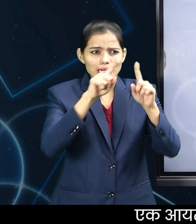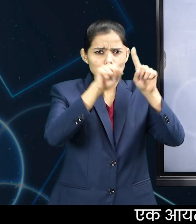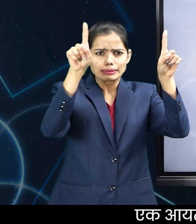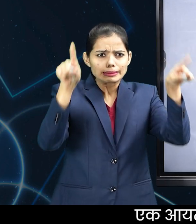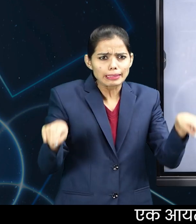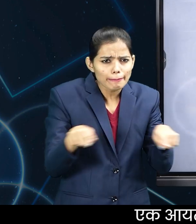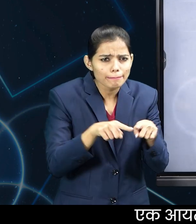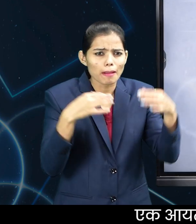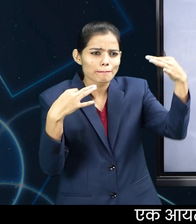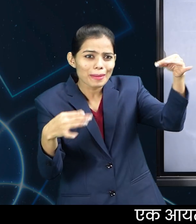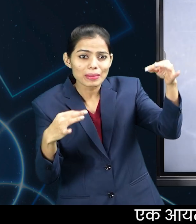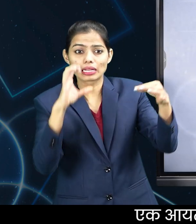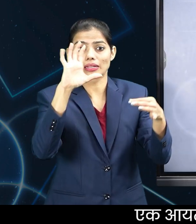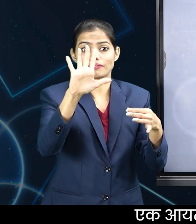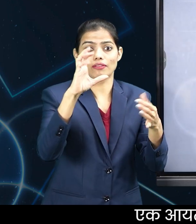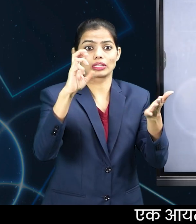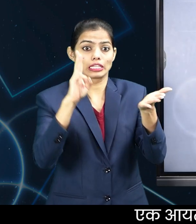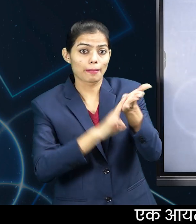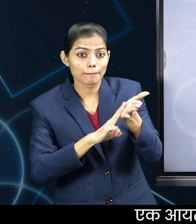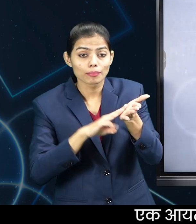बनाने को कहते हैं। वह कह सकता है,